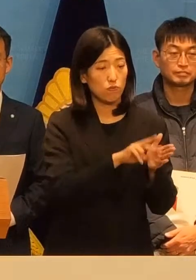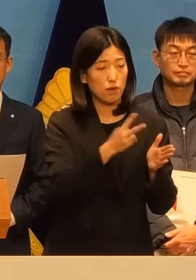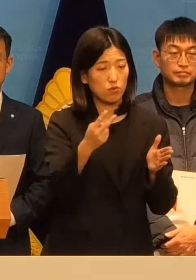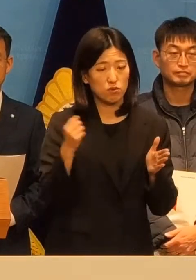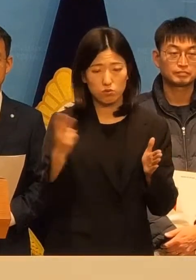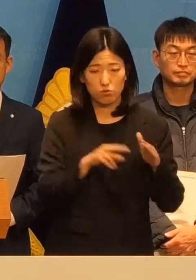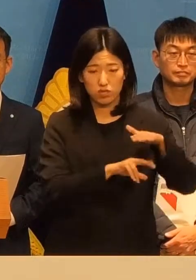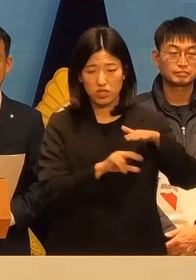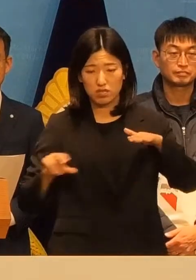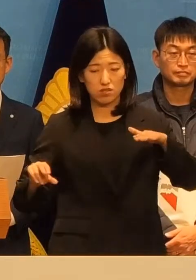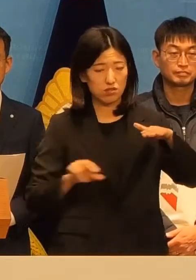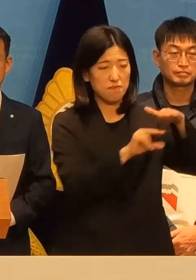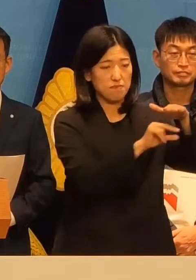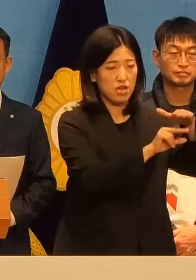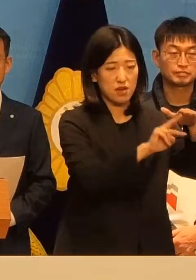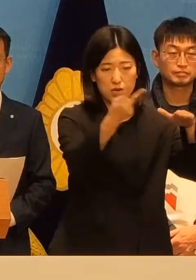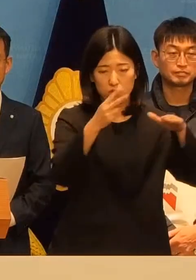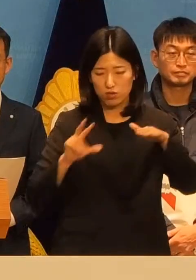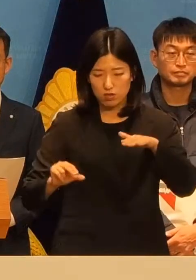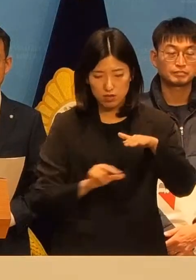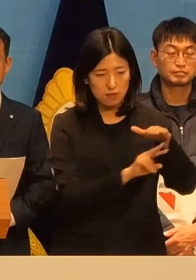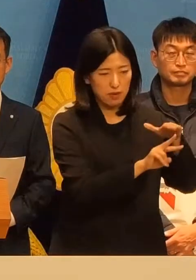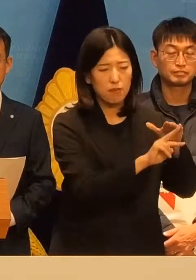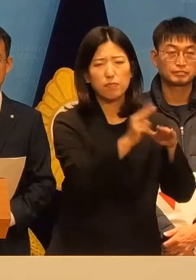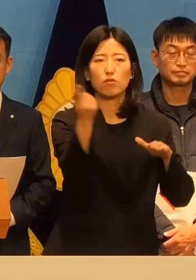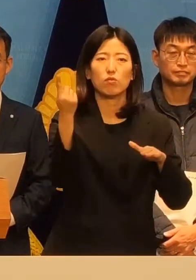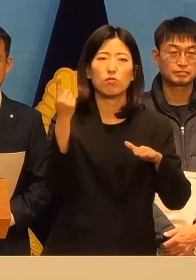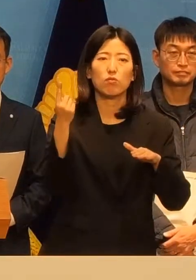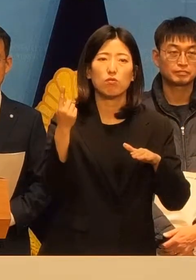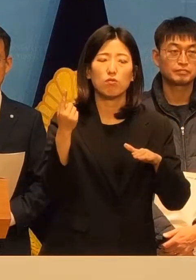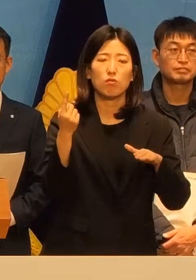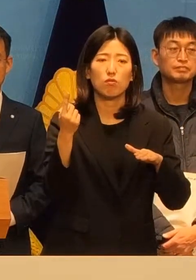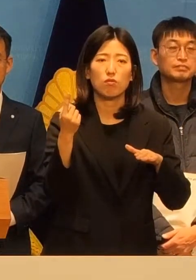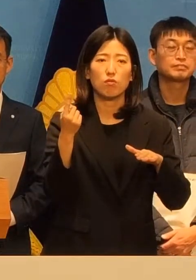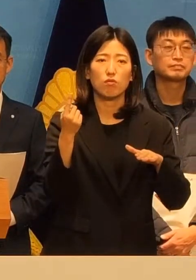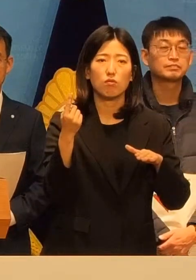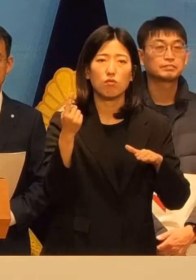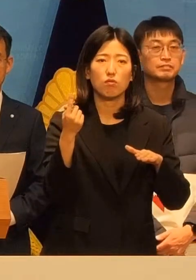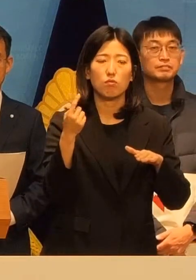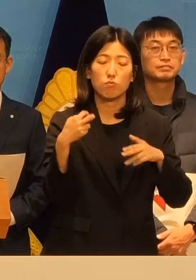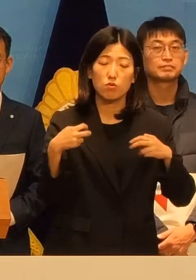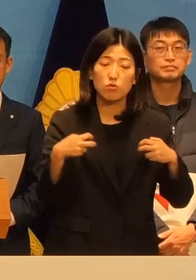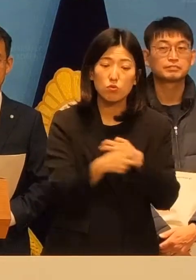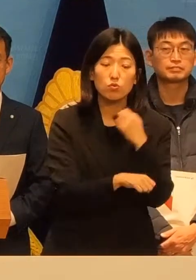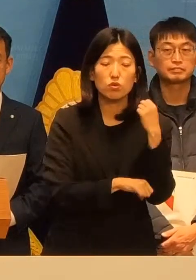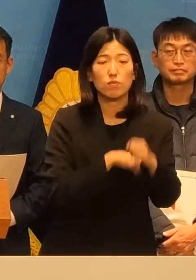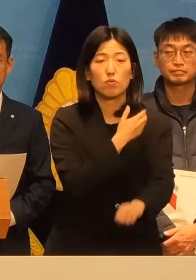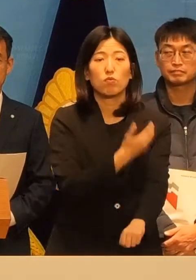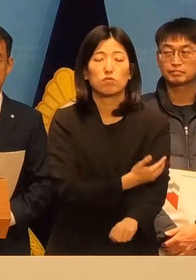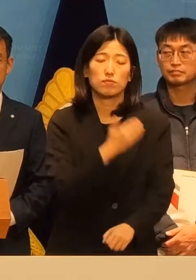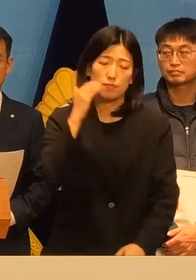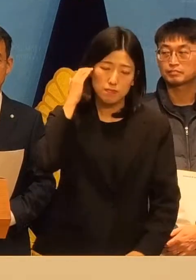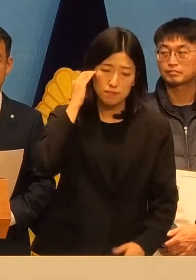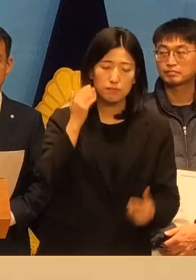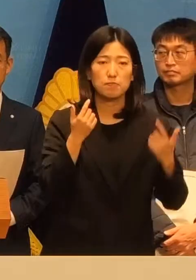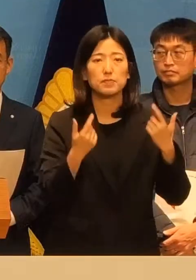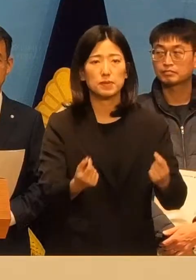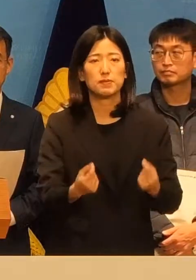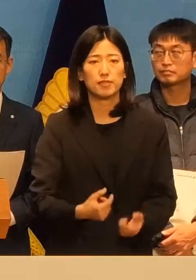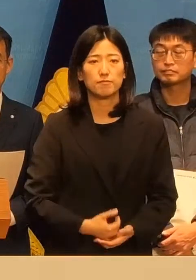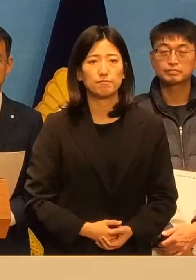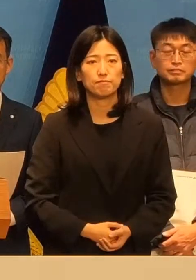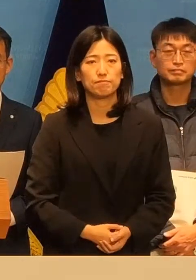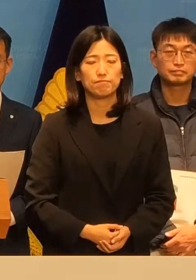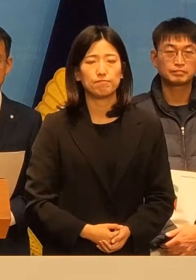것이며, 이는 경기 북부 주민들에게 특별한 보상이 아니라 교통 기본권을 침해하는 결정이 될